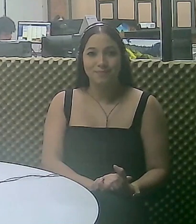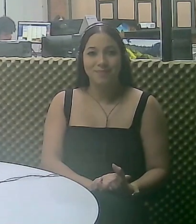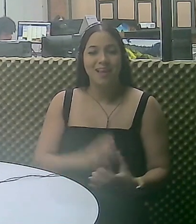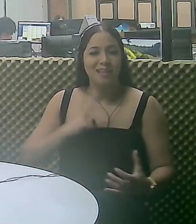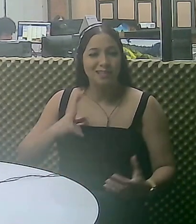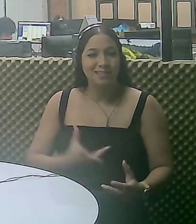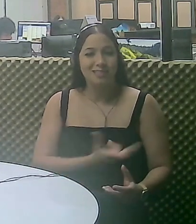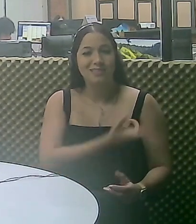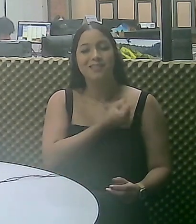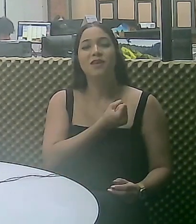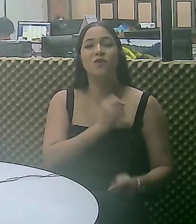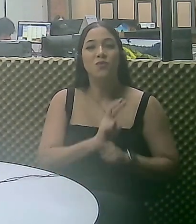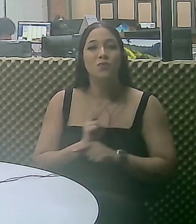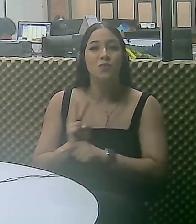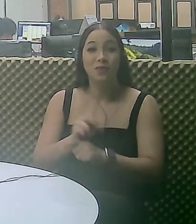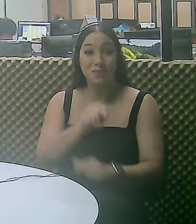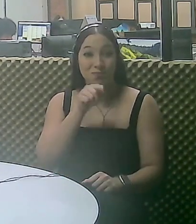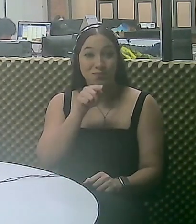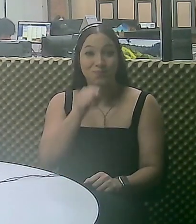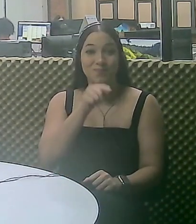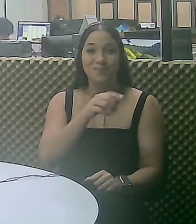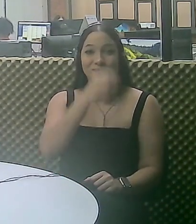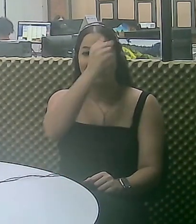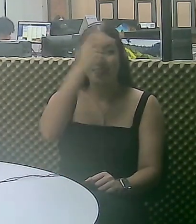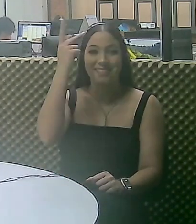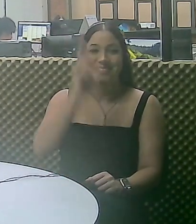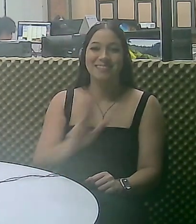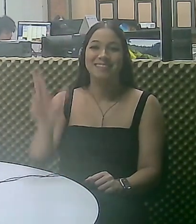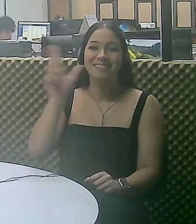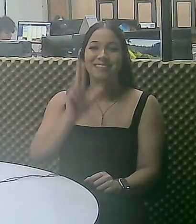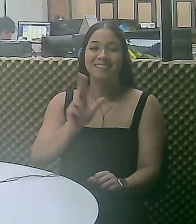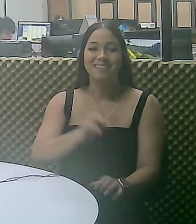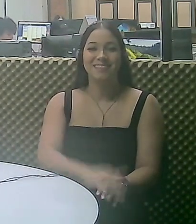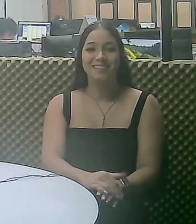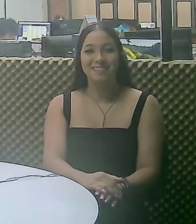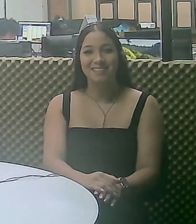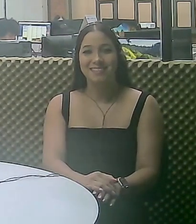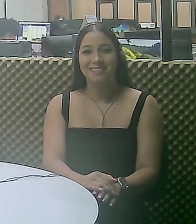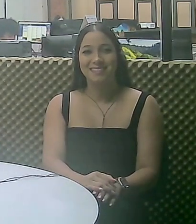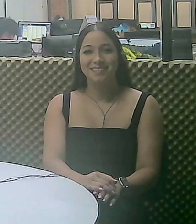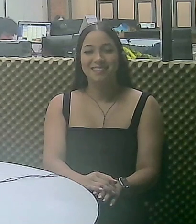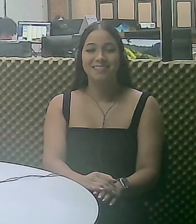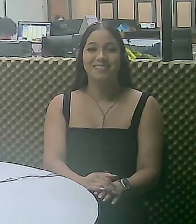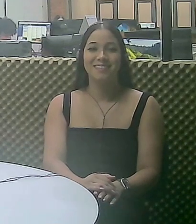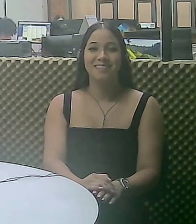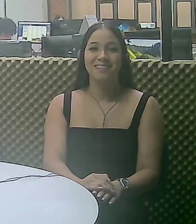para salvar vidas e cuidar bem de você. Prefeitura de Uberlândia.